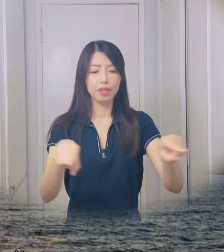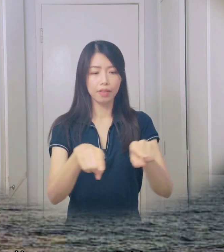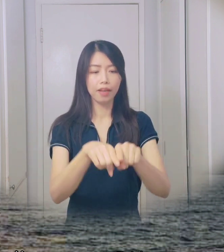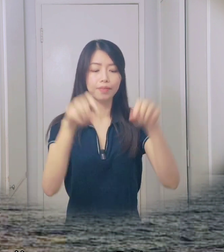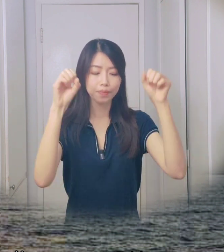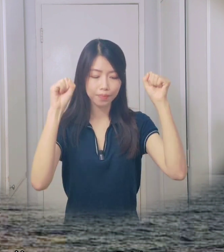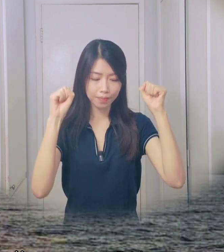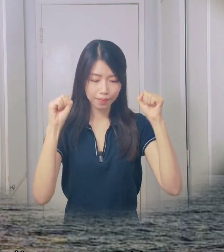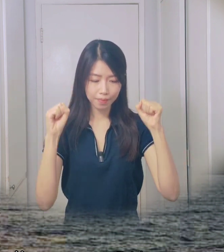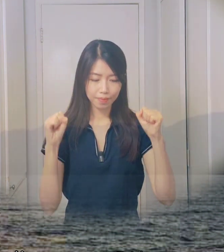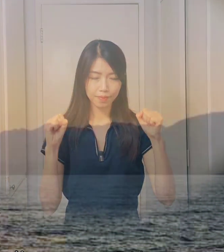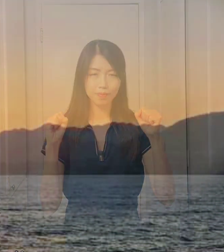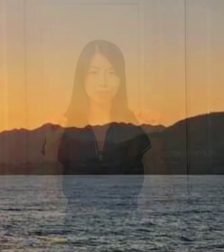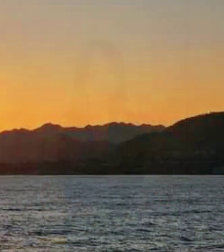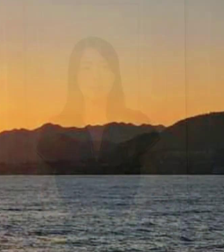주님이셨네.